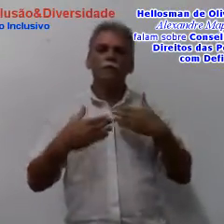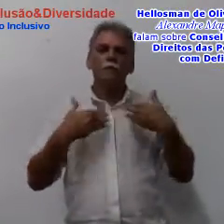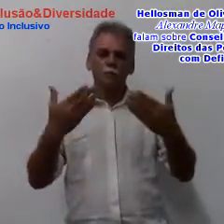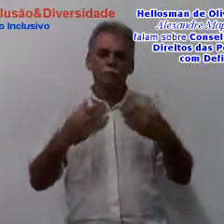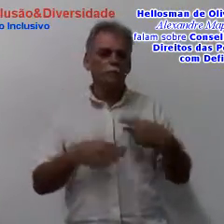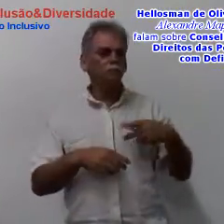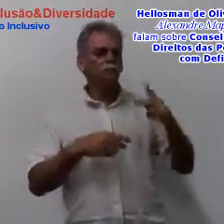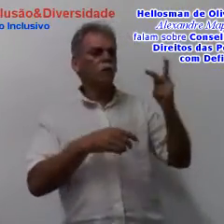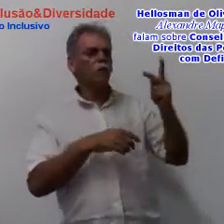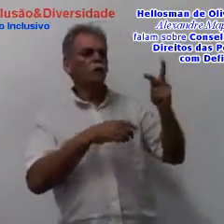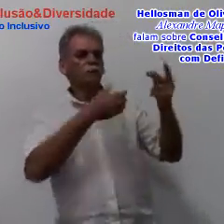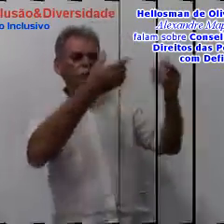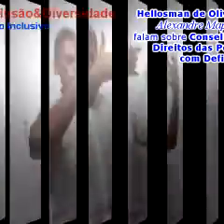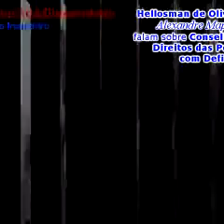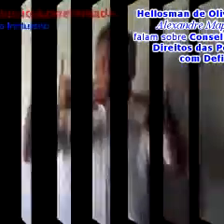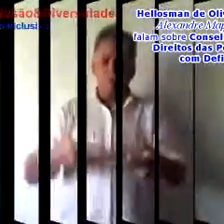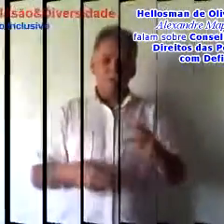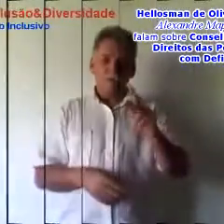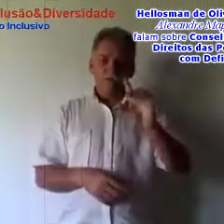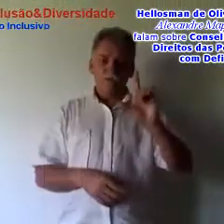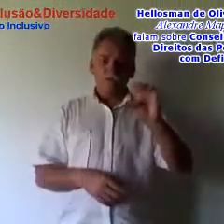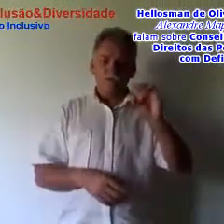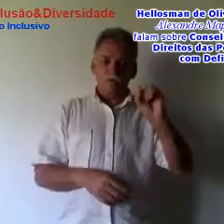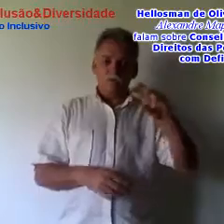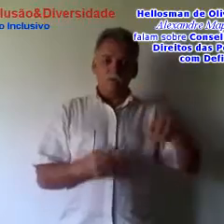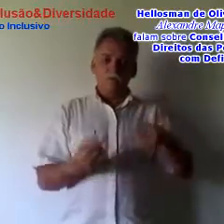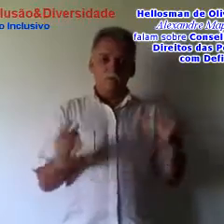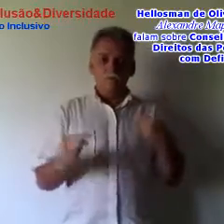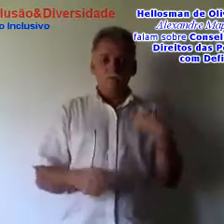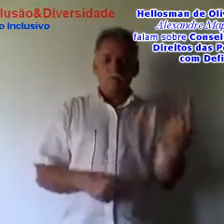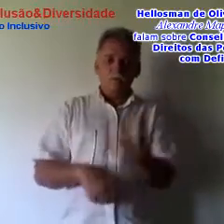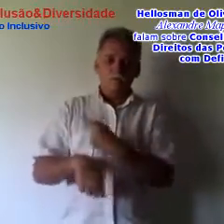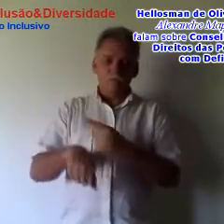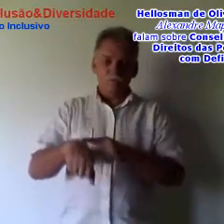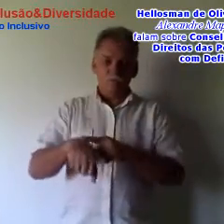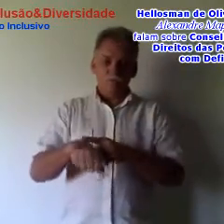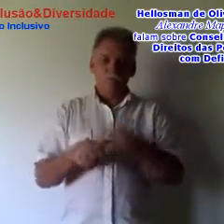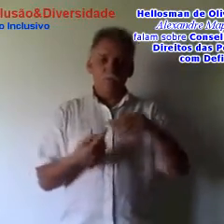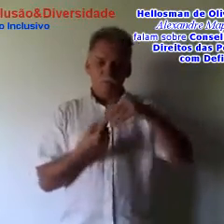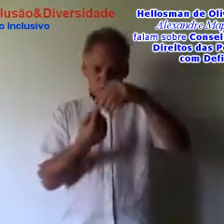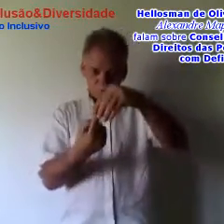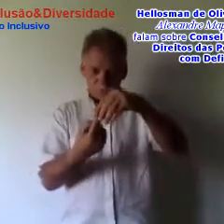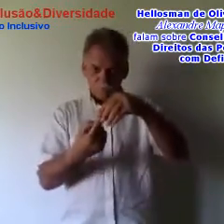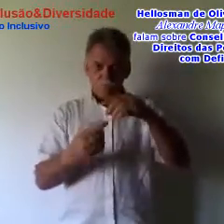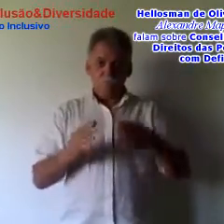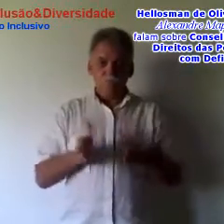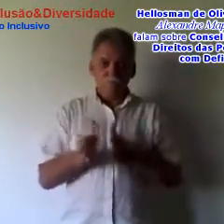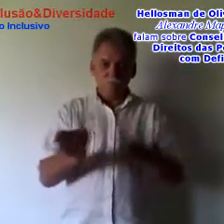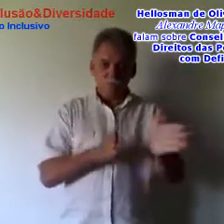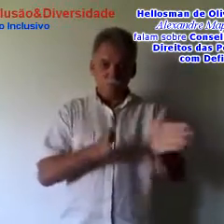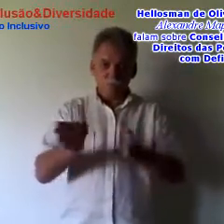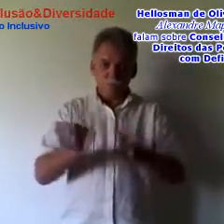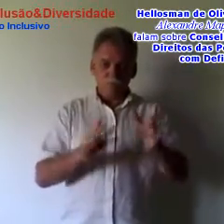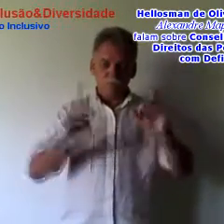naquele momento, conta aí como foi, Elosmar. Foi um momento ímpar para o segmento da pessoa com deficiência no nosso país,